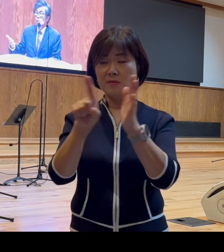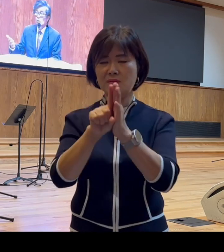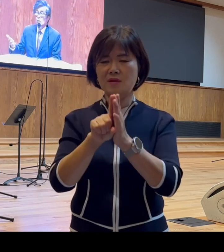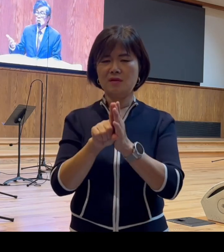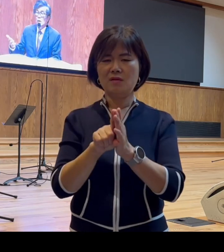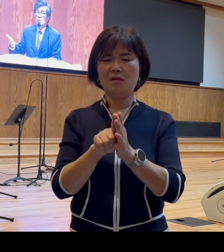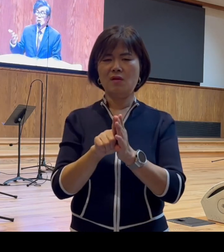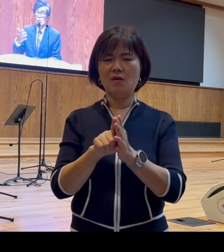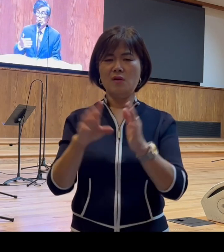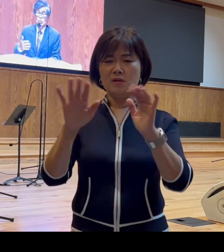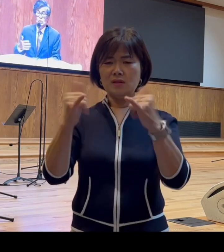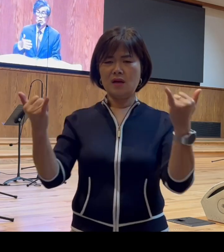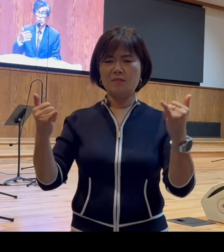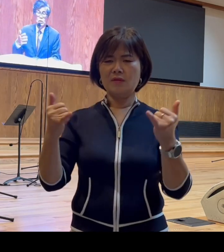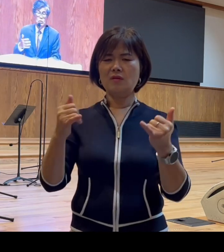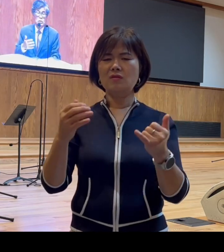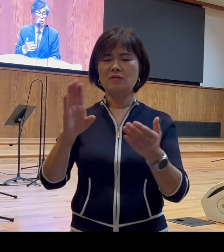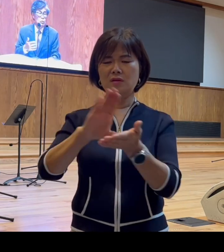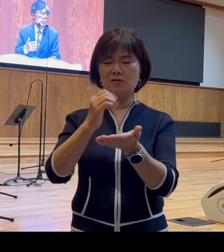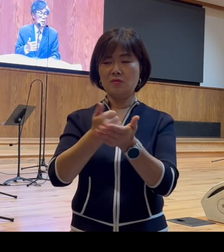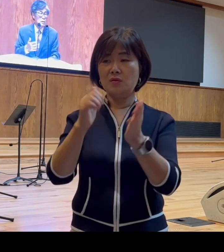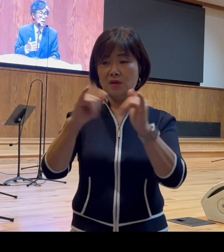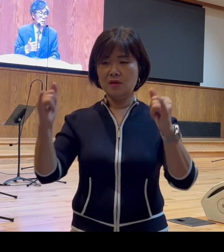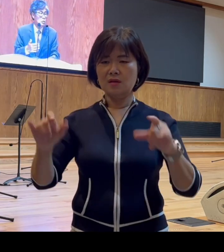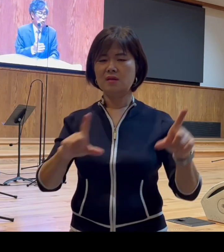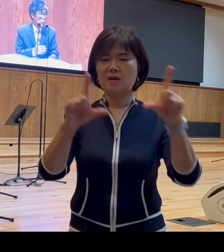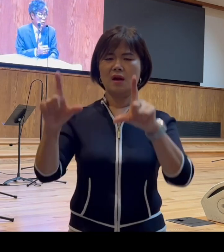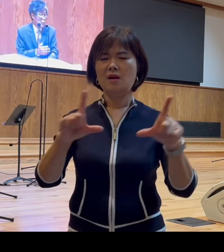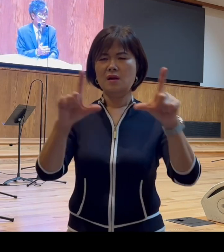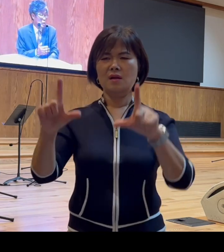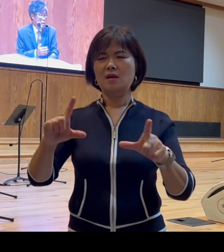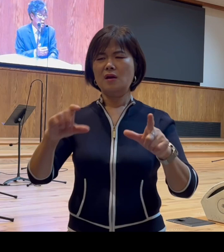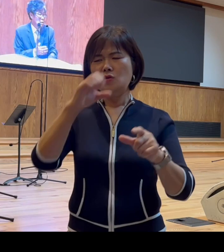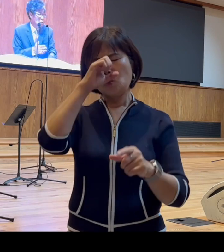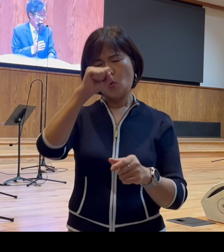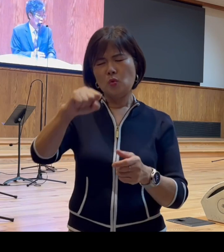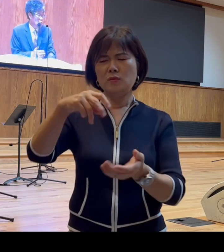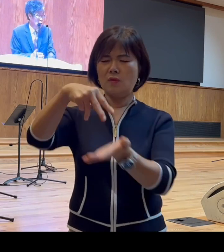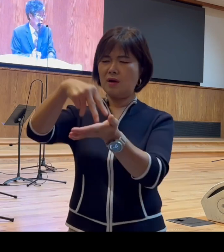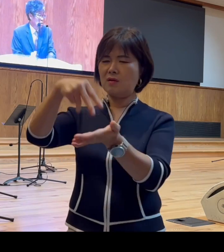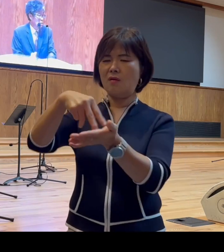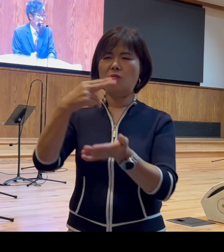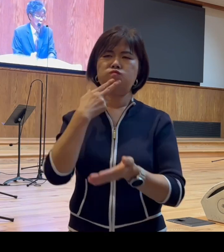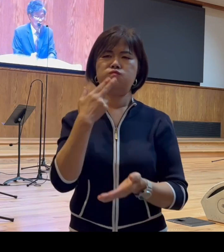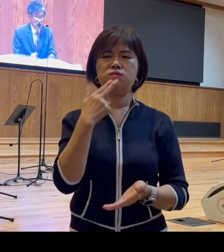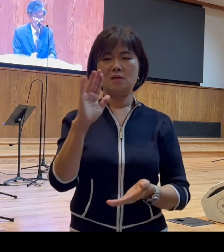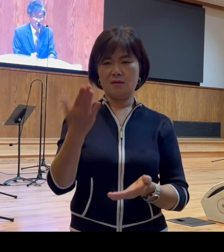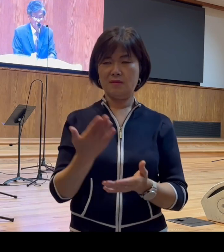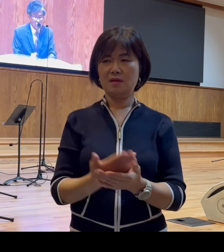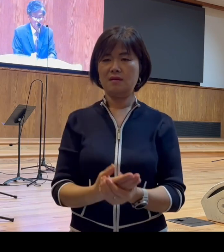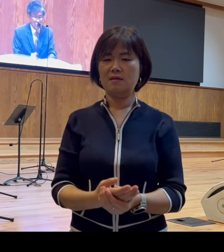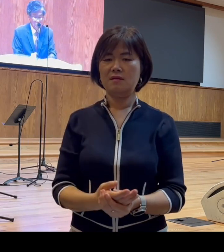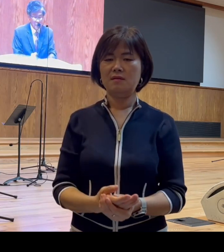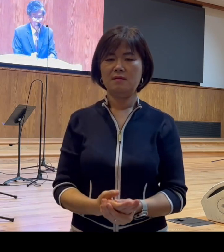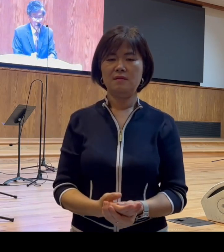신앙하면서 사람답고 그리스도인다운 삶을 살기에 적합한 환경이라는 생각이 전혀 들지 않잖아요.